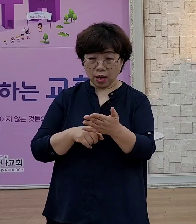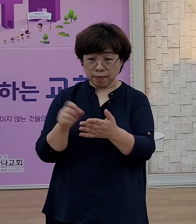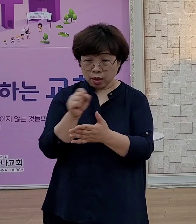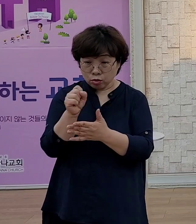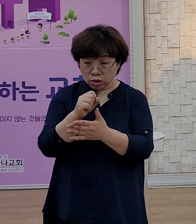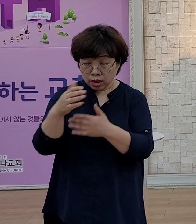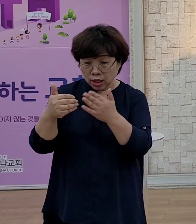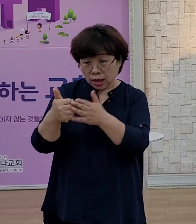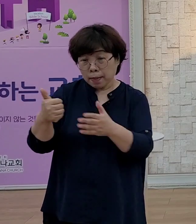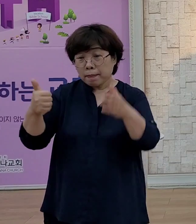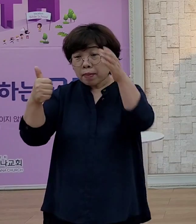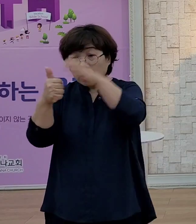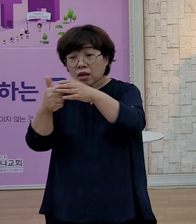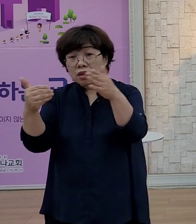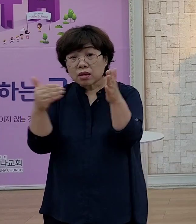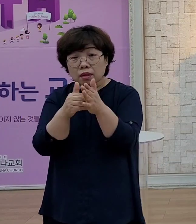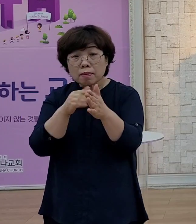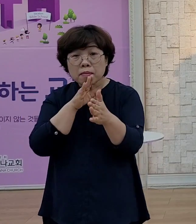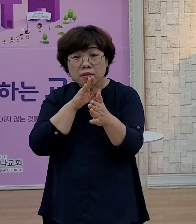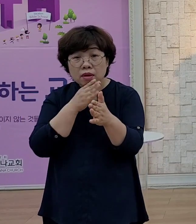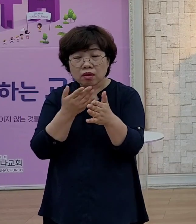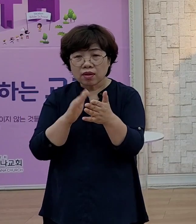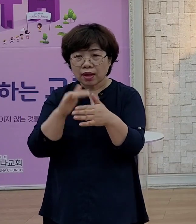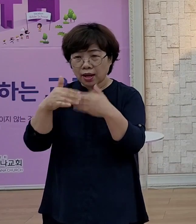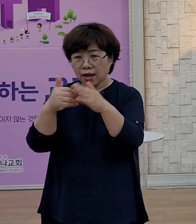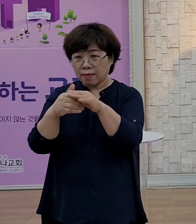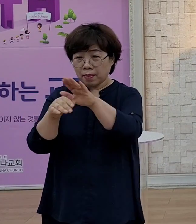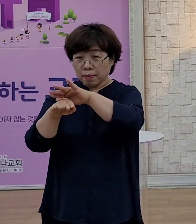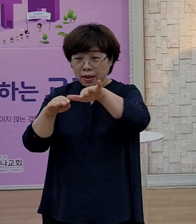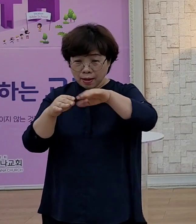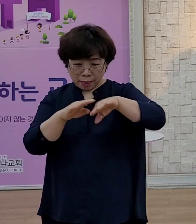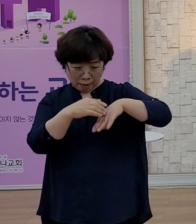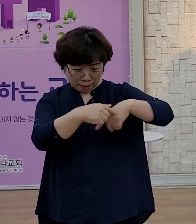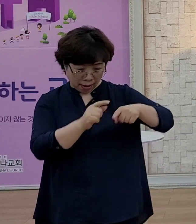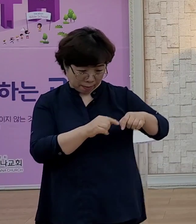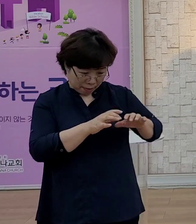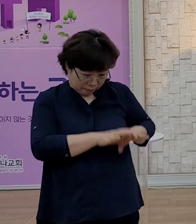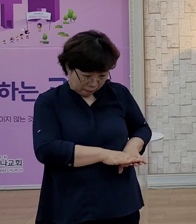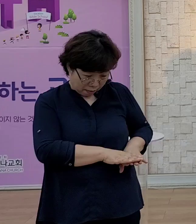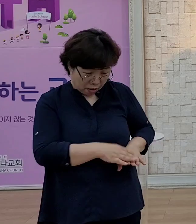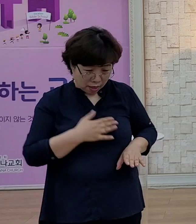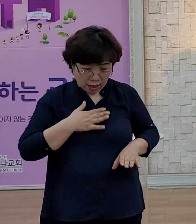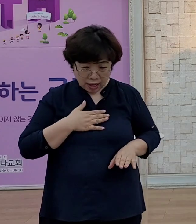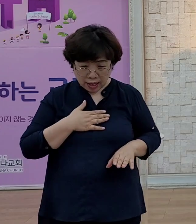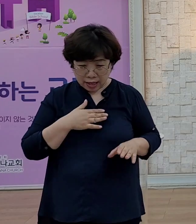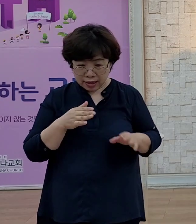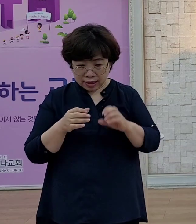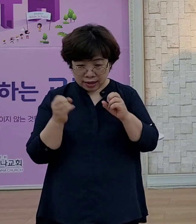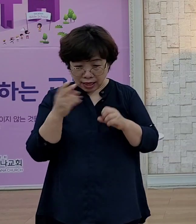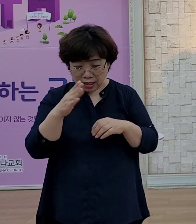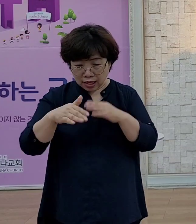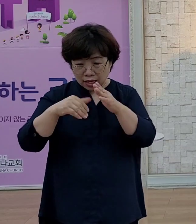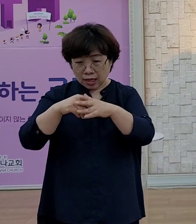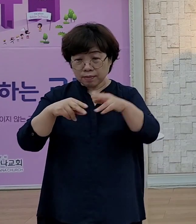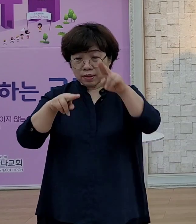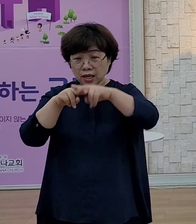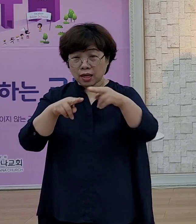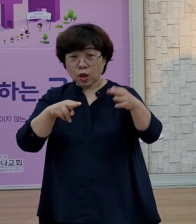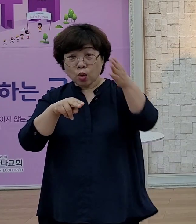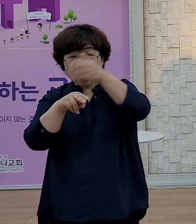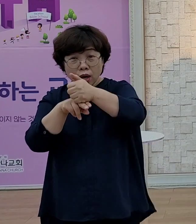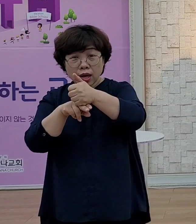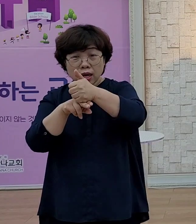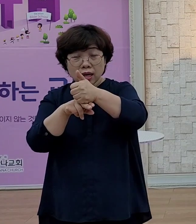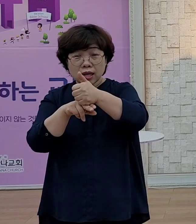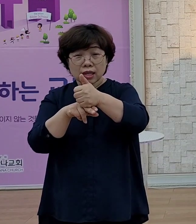했잖아요. 그런데 그 하나님은 저 골방에 넣어놓고 내가 이 마음의 보좌의 가운데 자리에 딱, 우리 사형리 같은 거